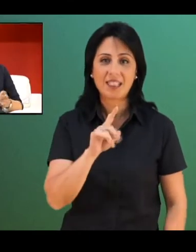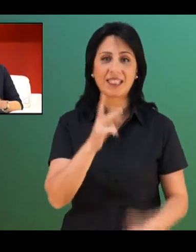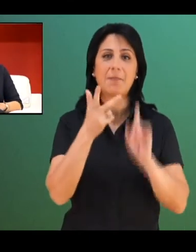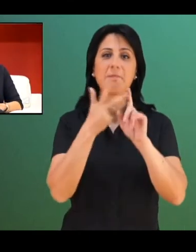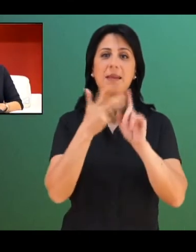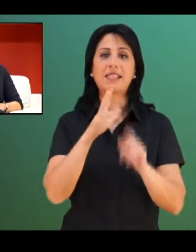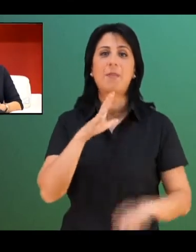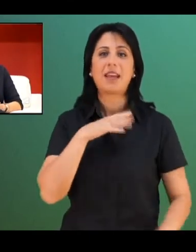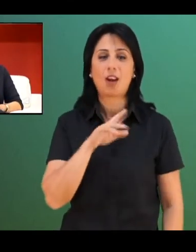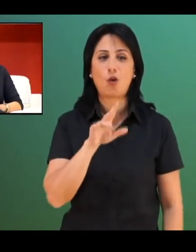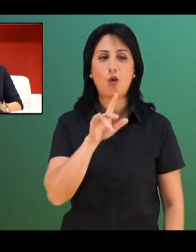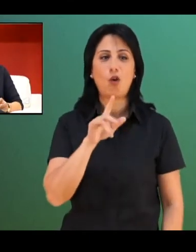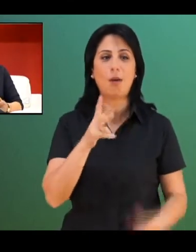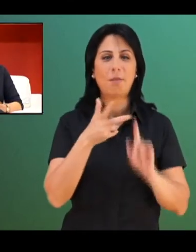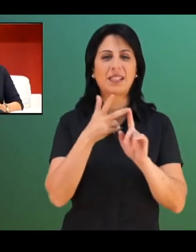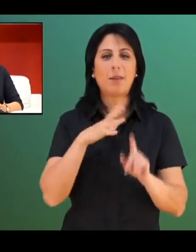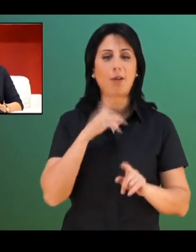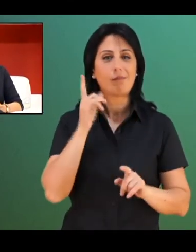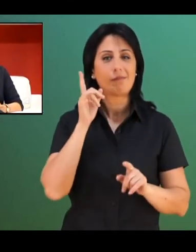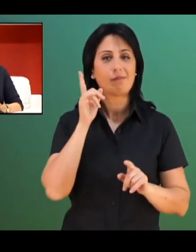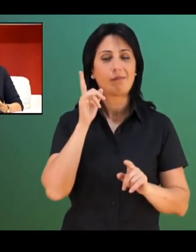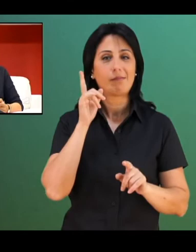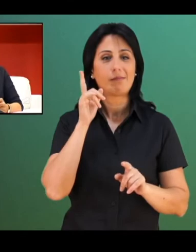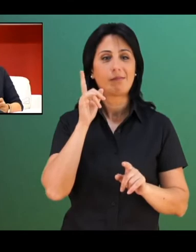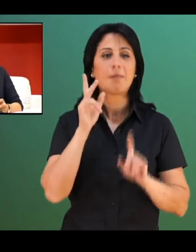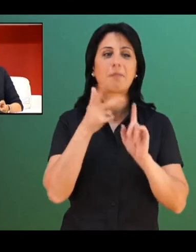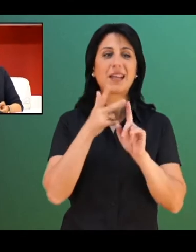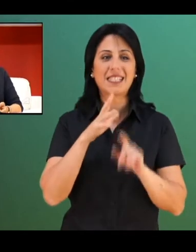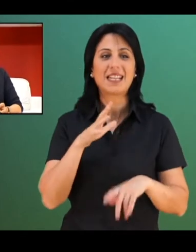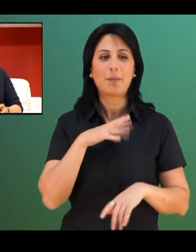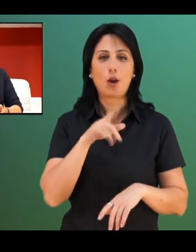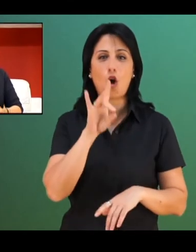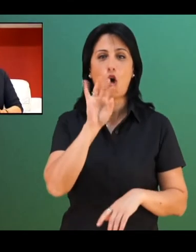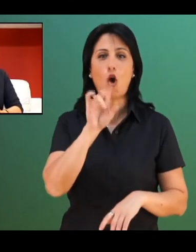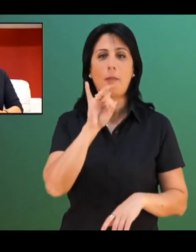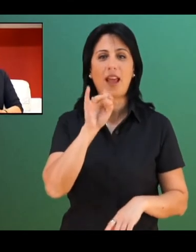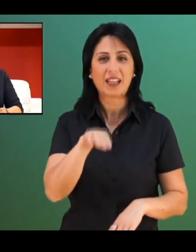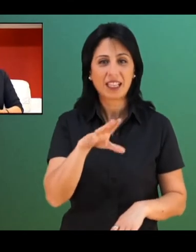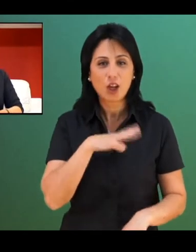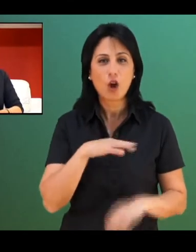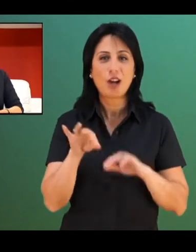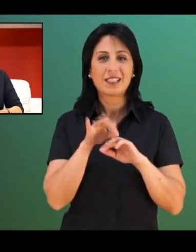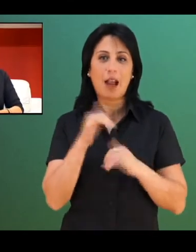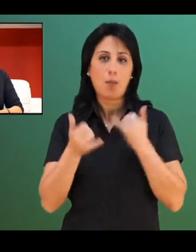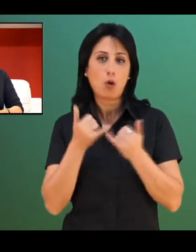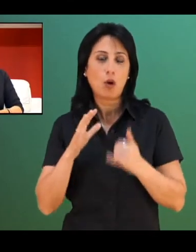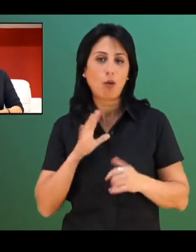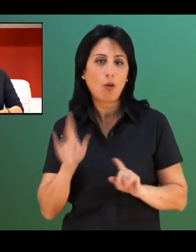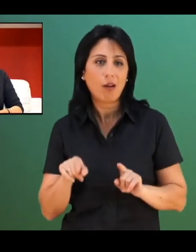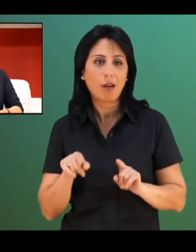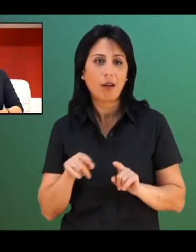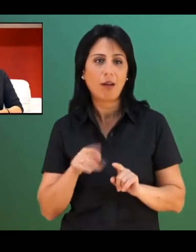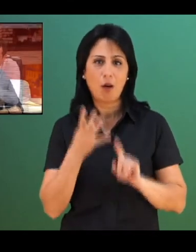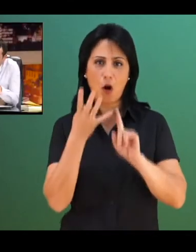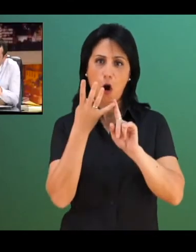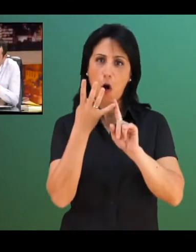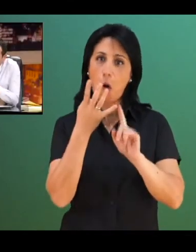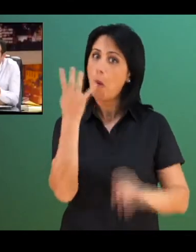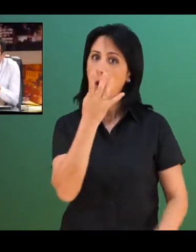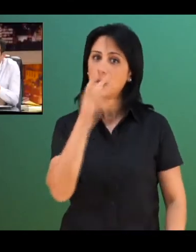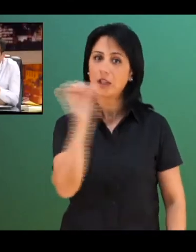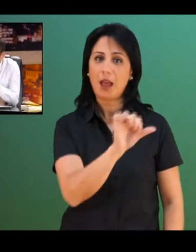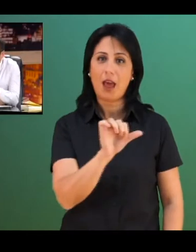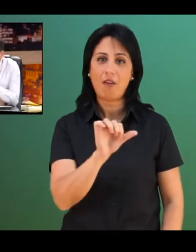მესამე იყო ის რობერტი, სად საქმრო იყო, მერე იყო 4 ნახევარი. 4 ნახევარი გამოდის, 4 ნახევარი. ხო და მე ანუ